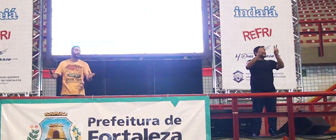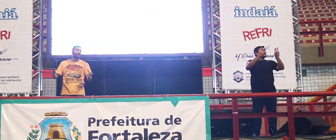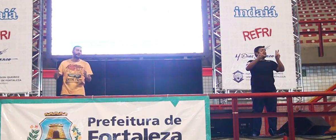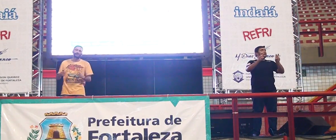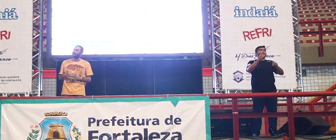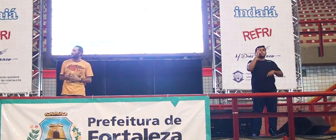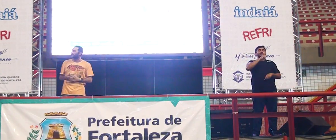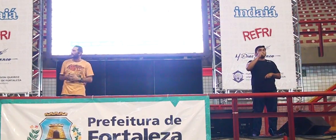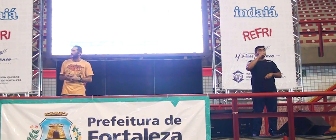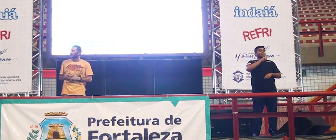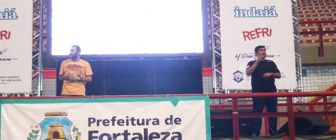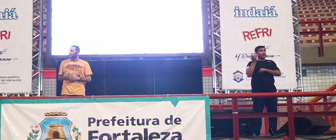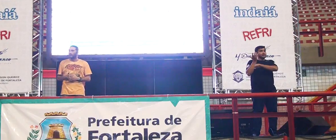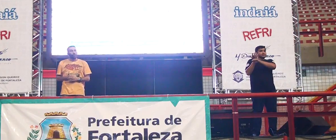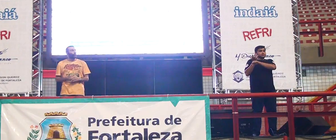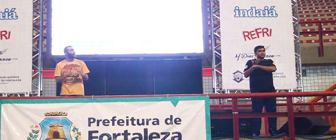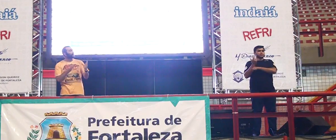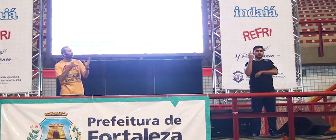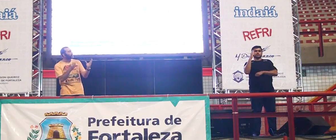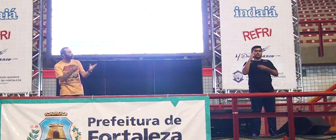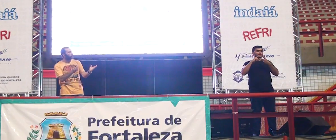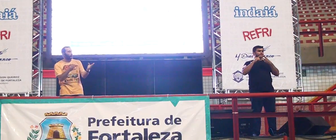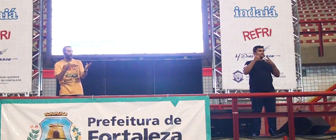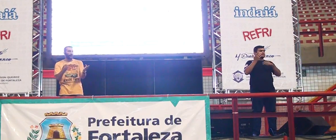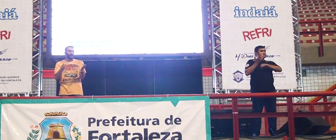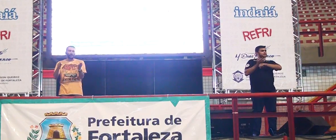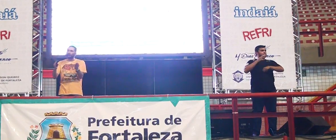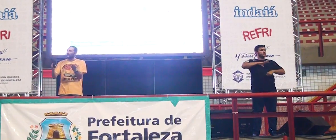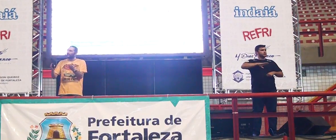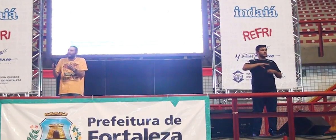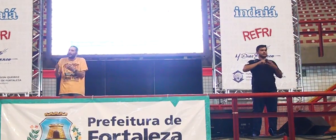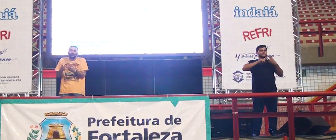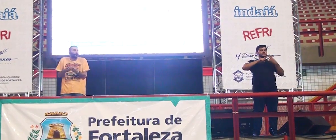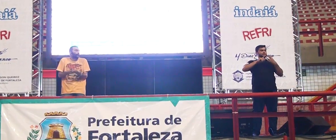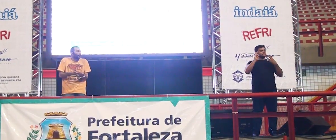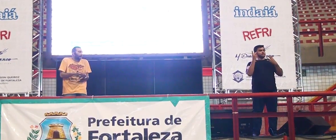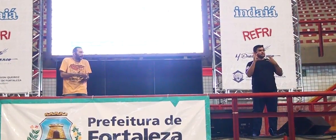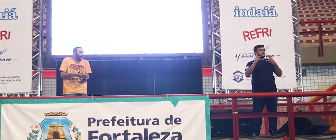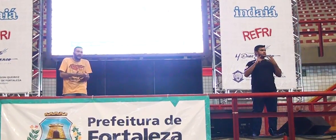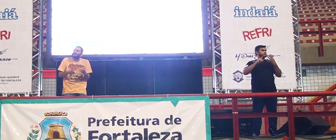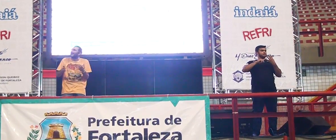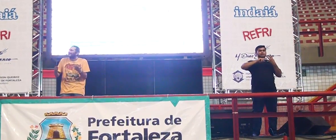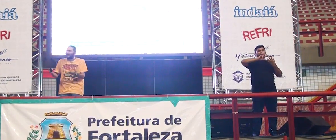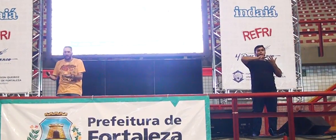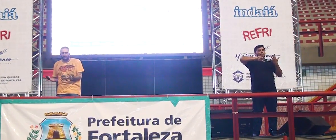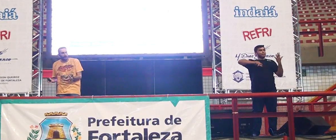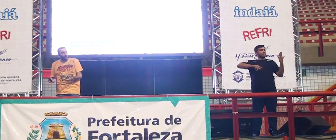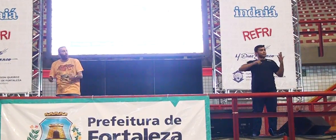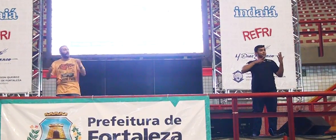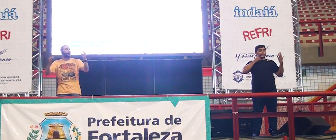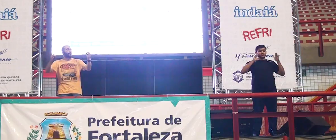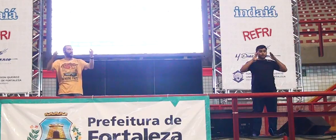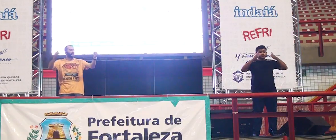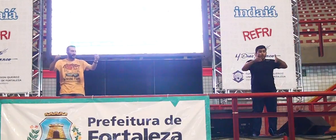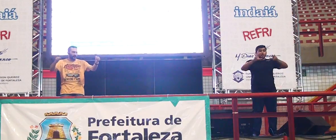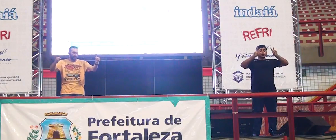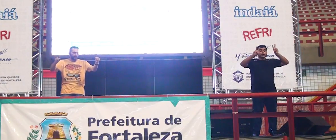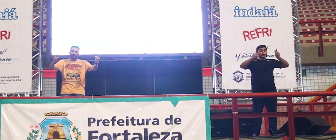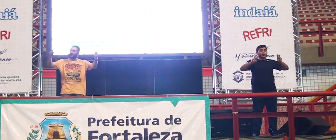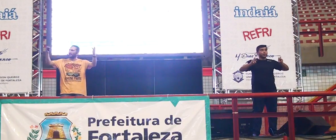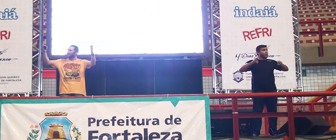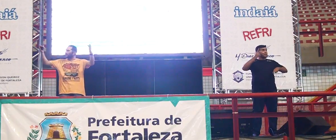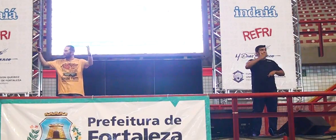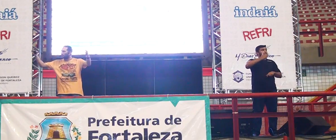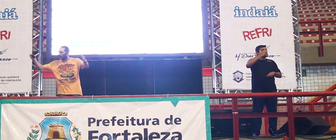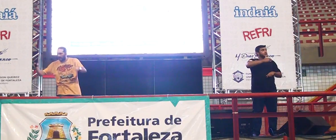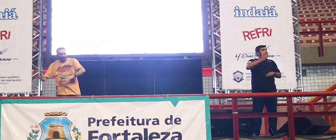parte de humanas, O que sempre uma prova de geografia, de história, elas batem? O que você, que